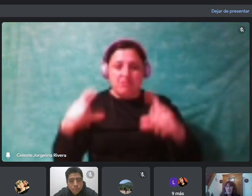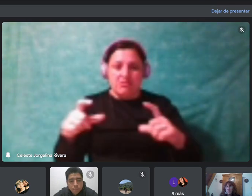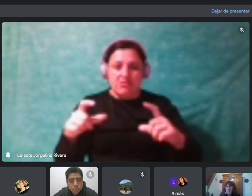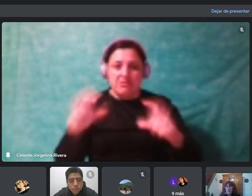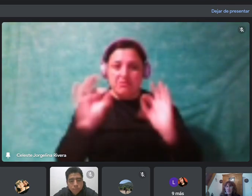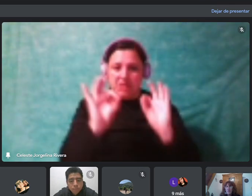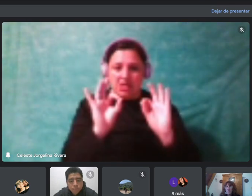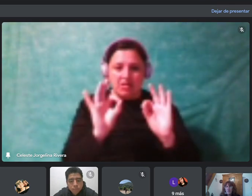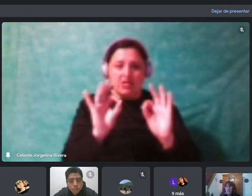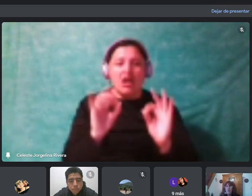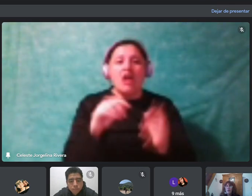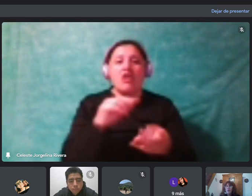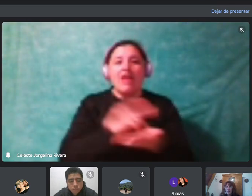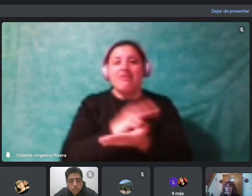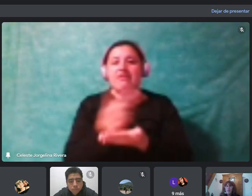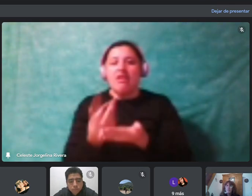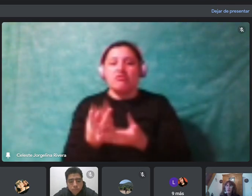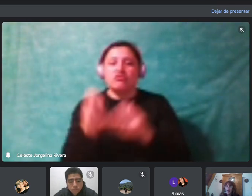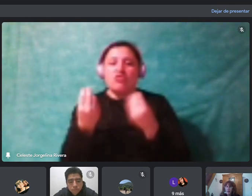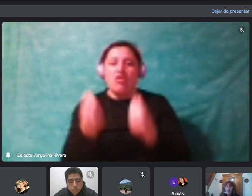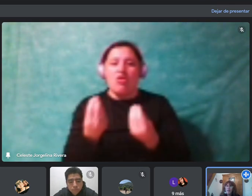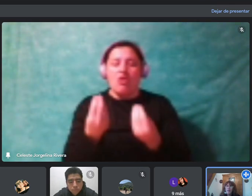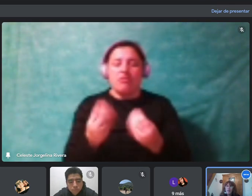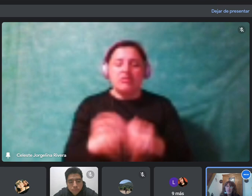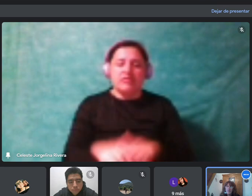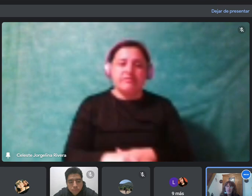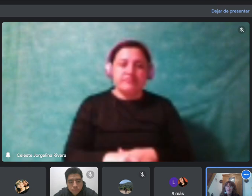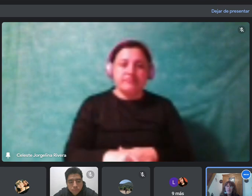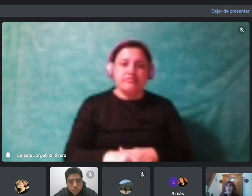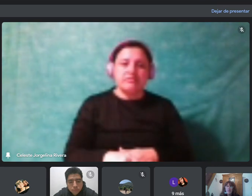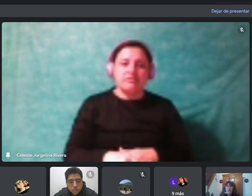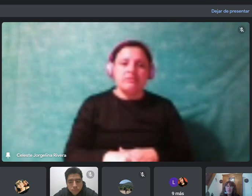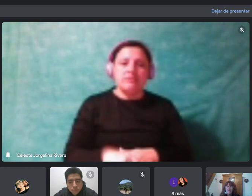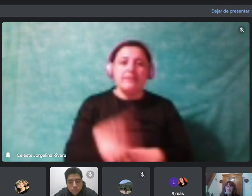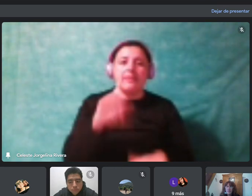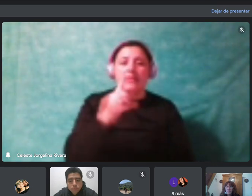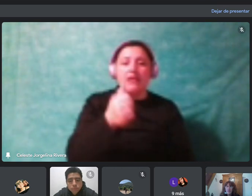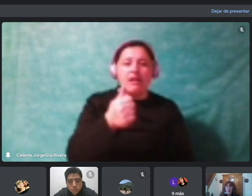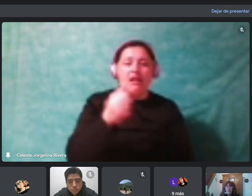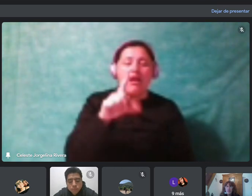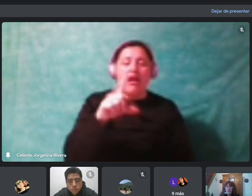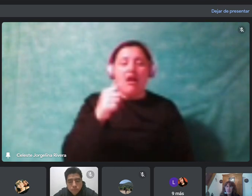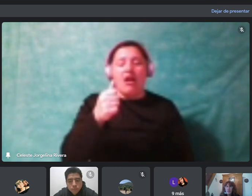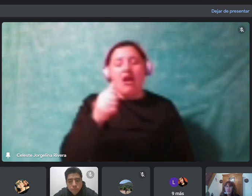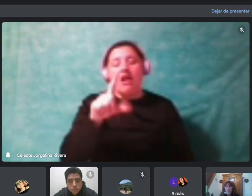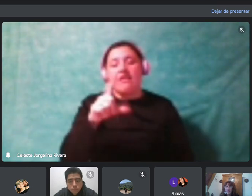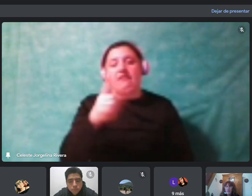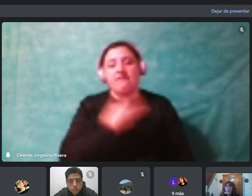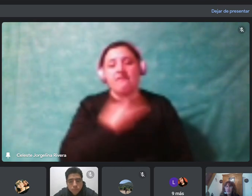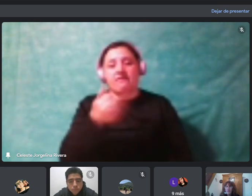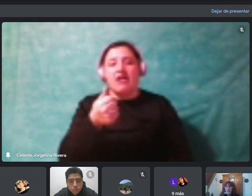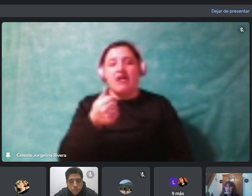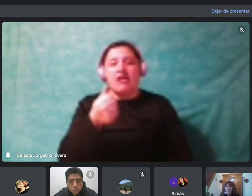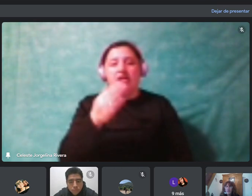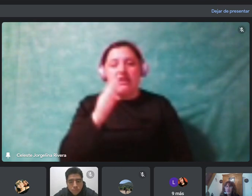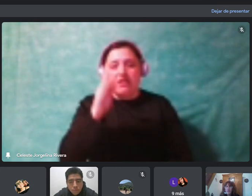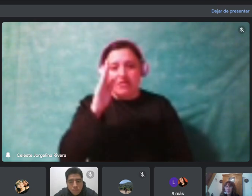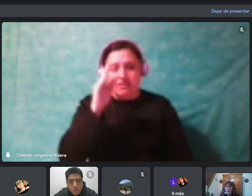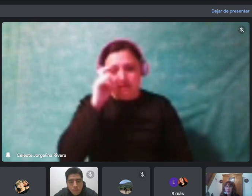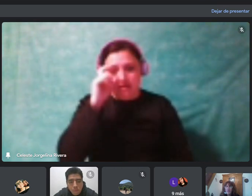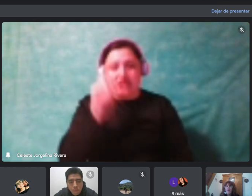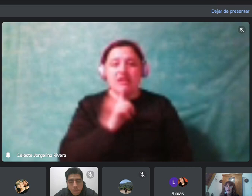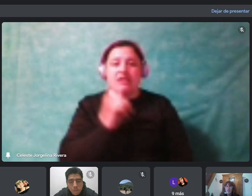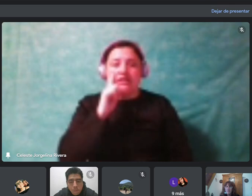La alfabetización digital. Bien. Las habilidades para